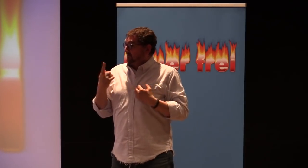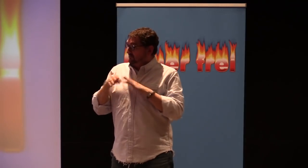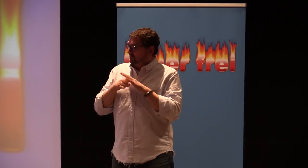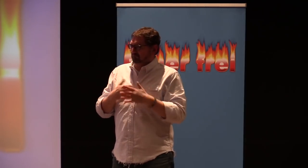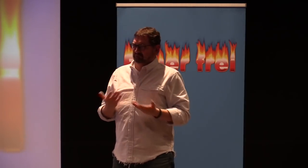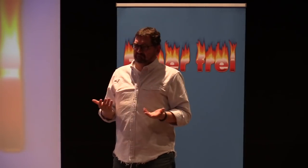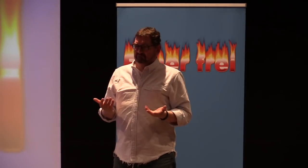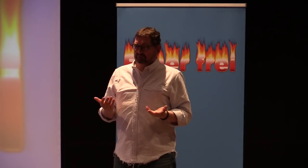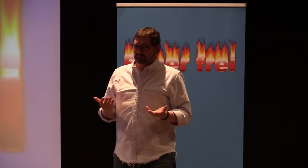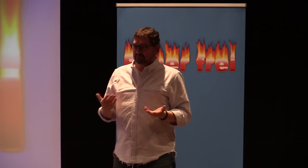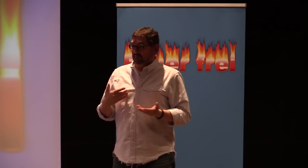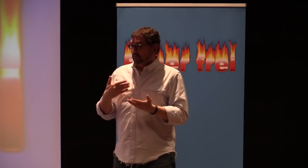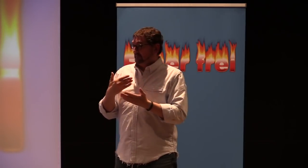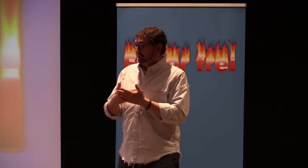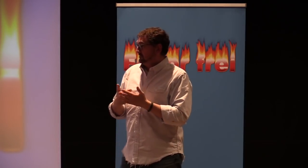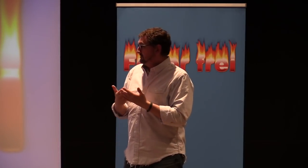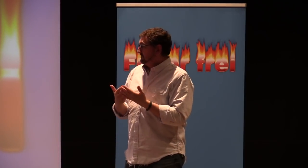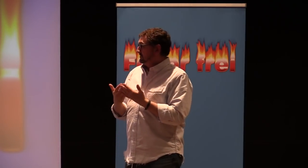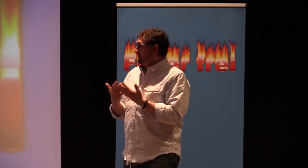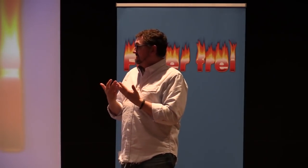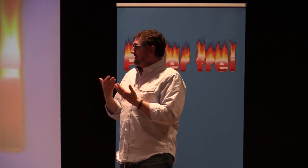kritisch gegenüber, reagiere immer so ein bisschen allergisch